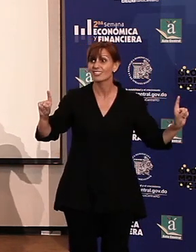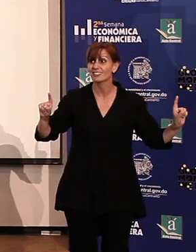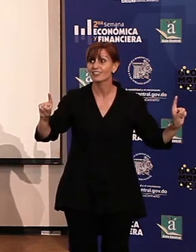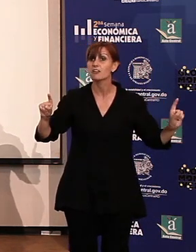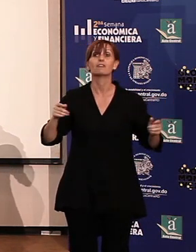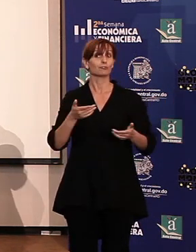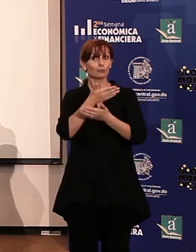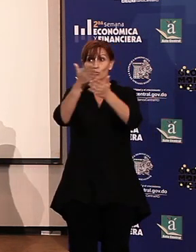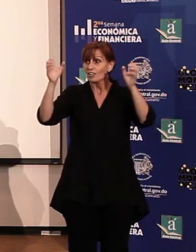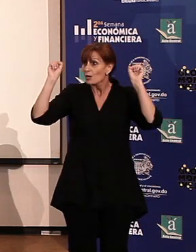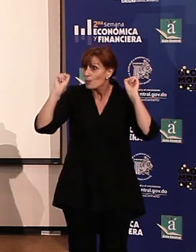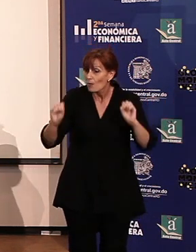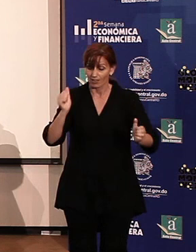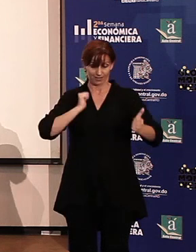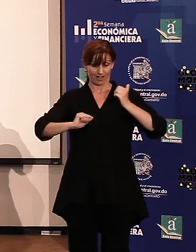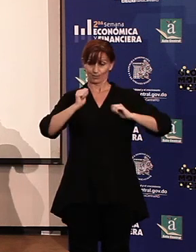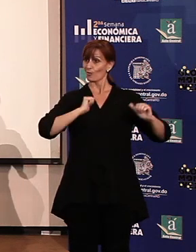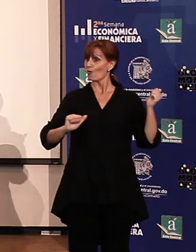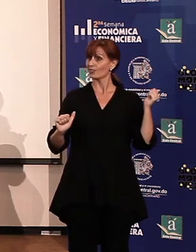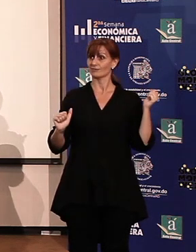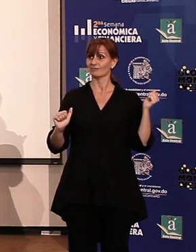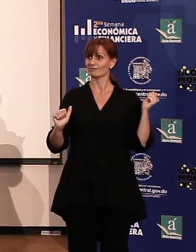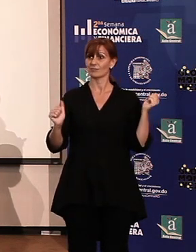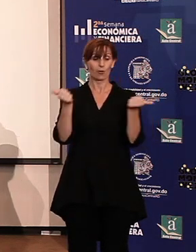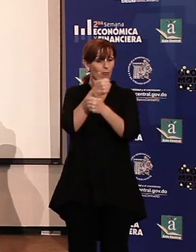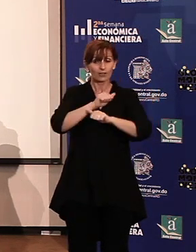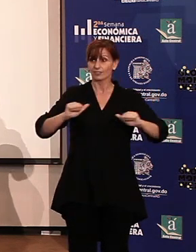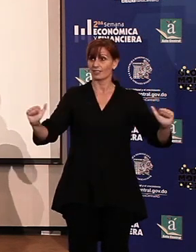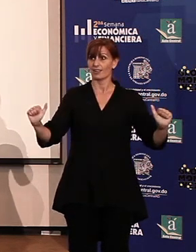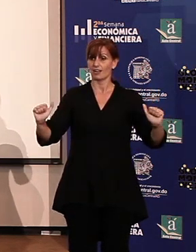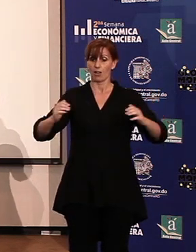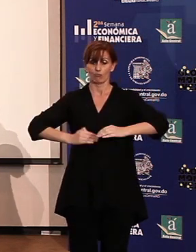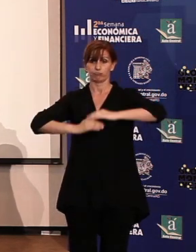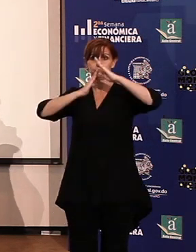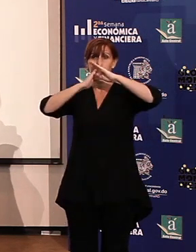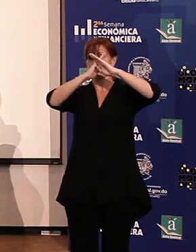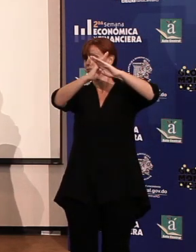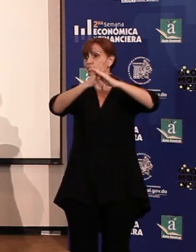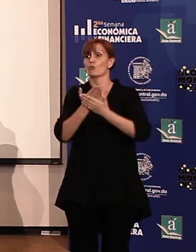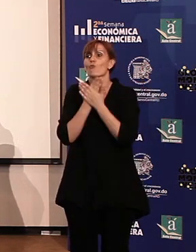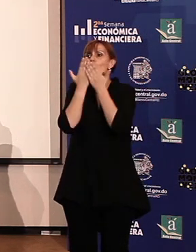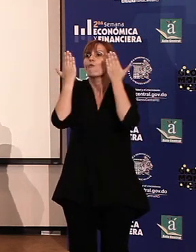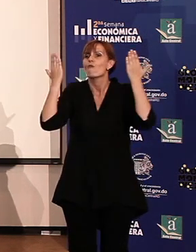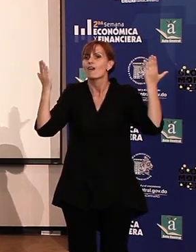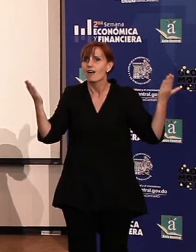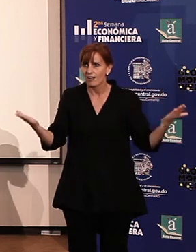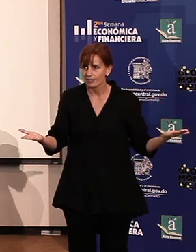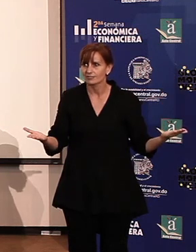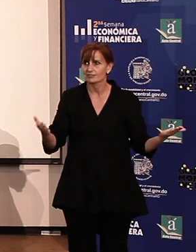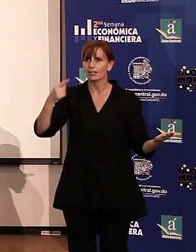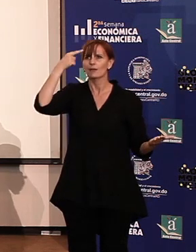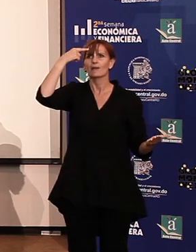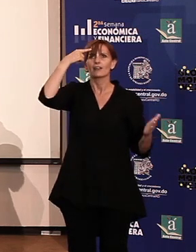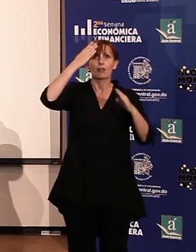ser actrices actores estar en todo no hay barreras quitémonos eso de nuestras mentes